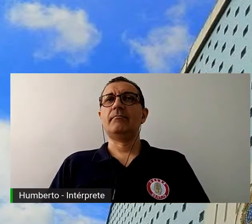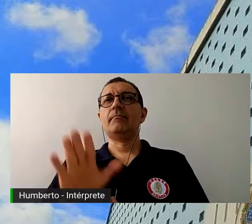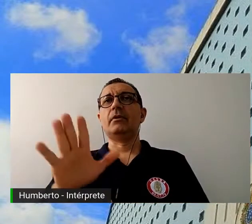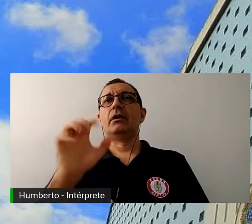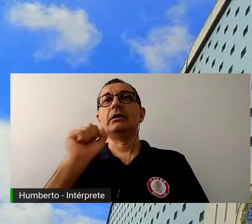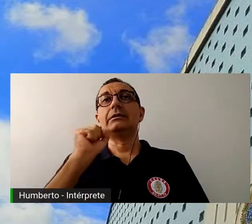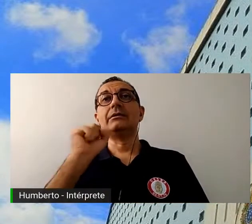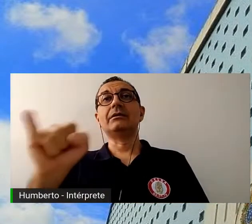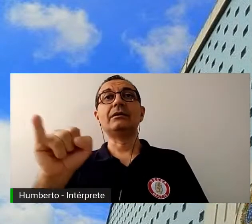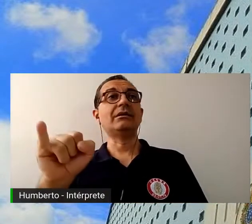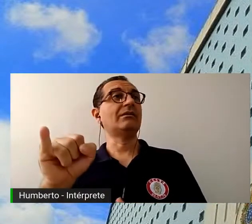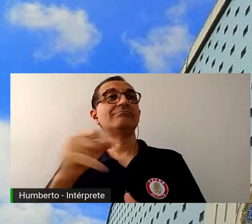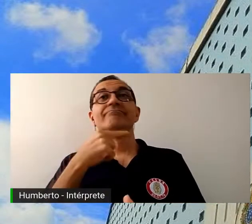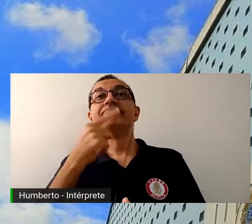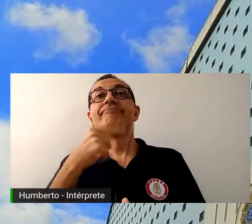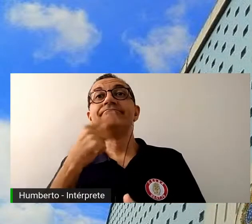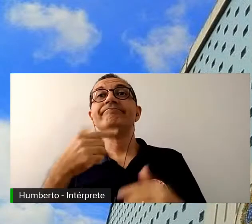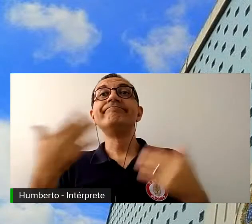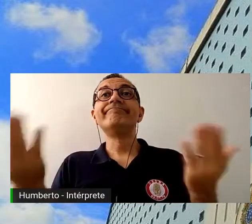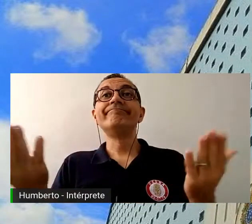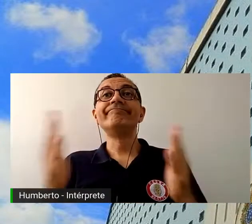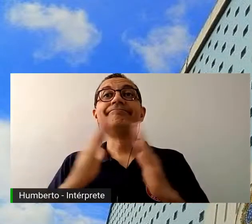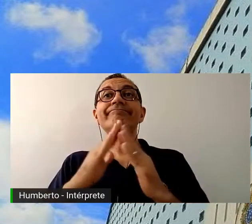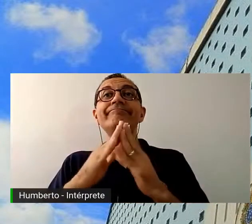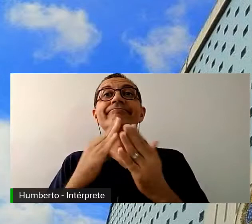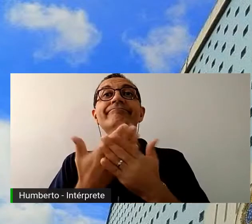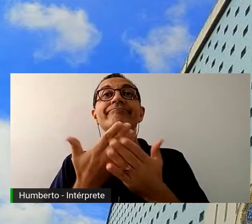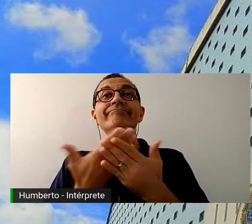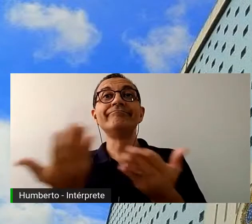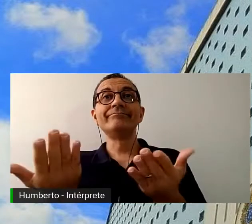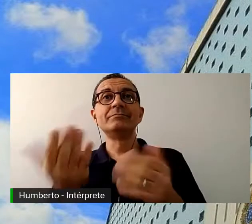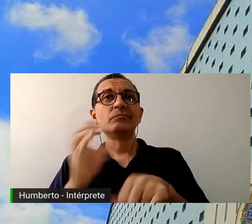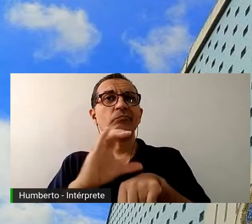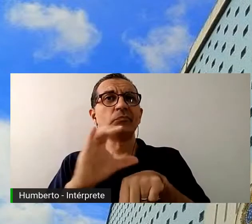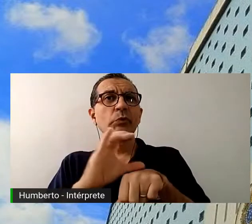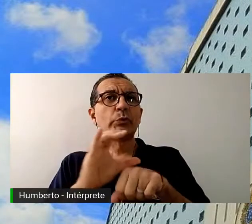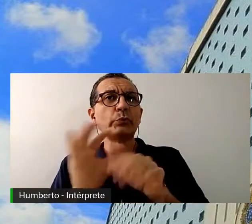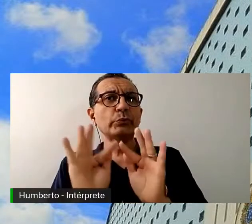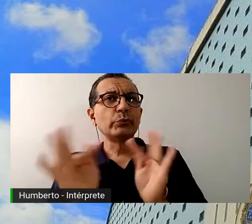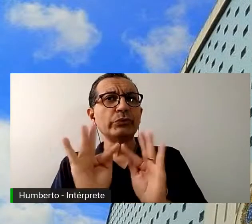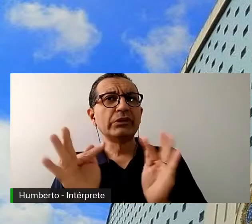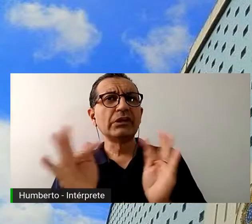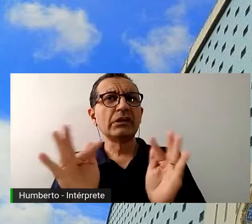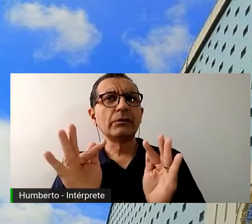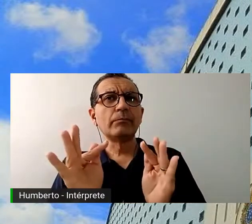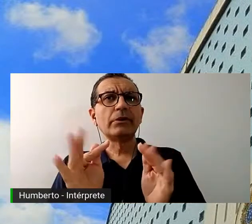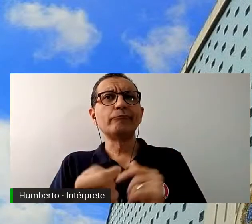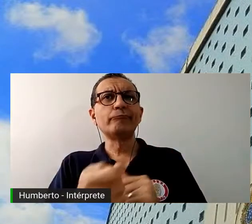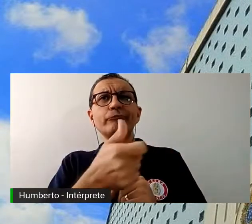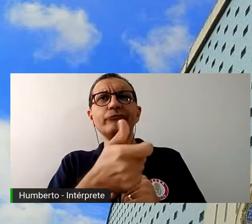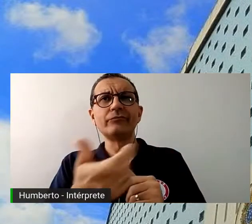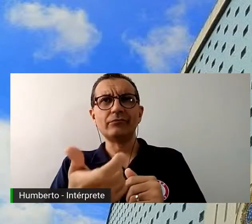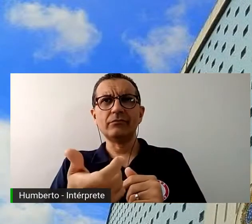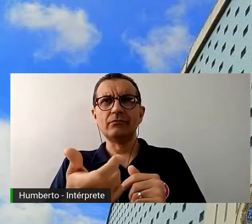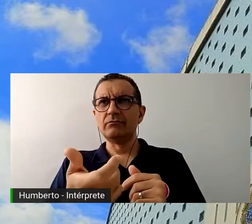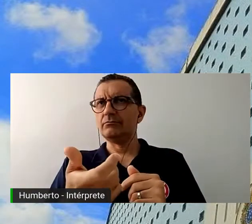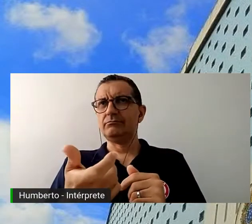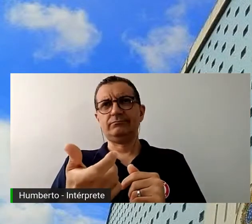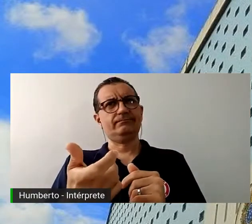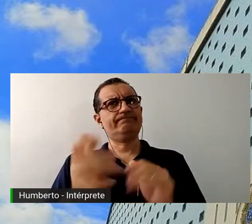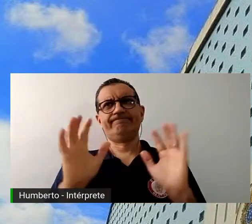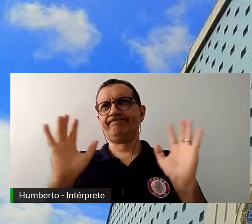condições? A escola vai oferecer cursos breves de faz de conta? está em foco, do meu ponto de vista, uma